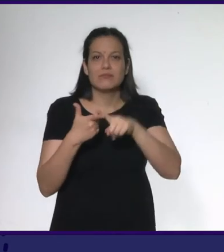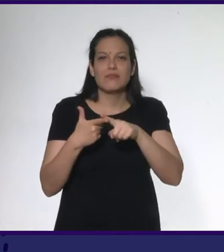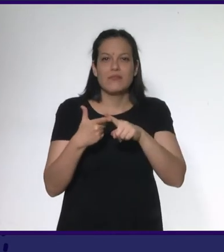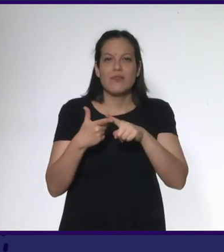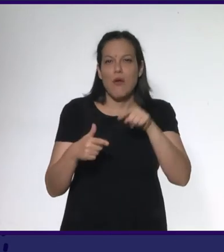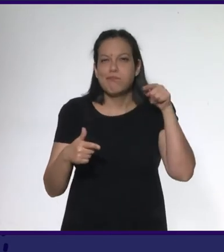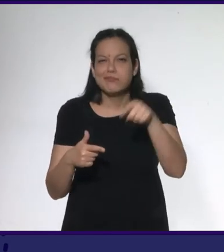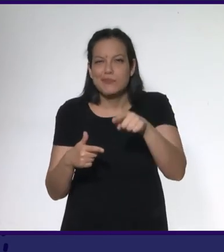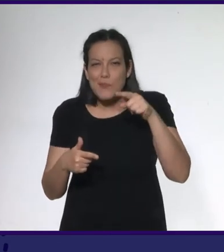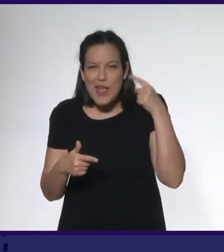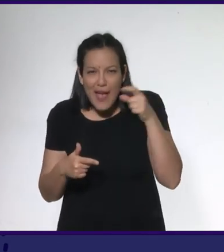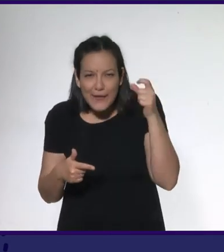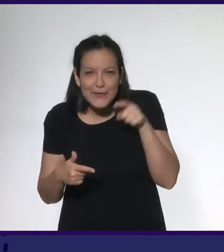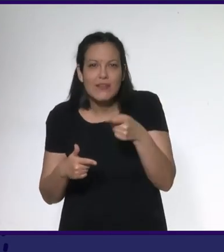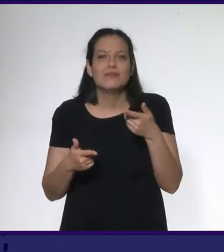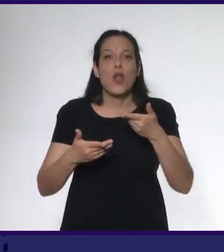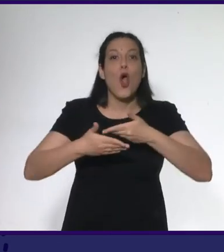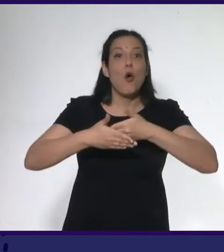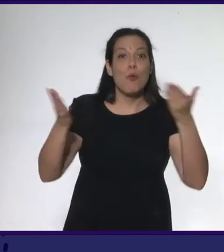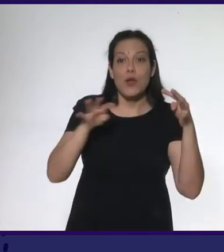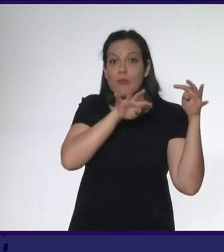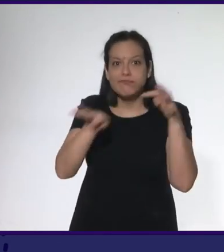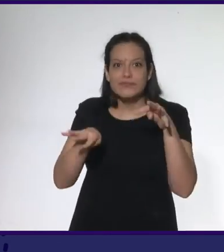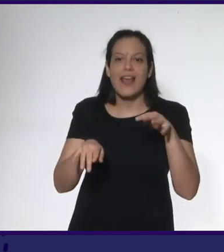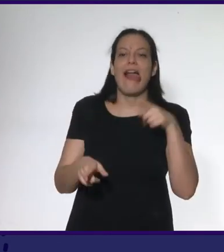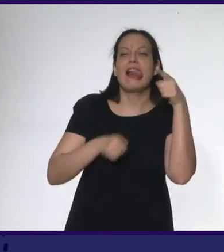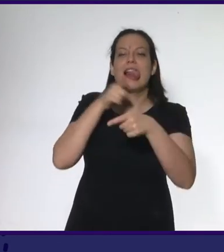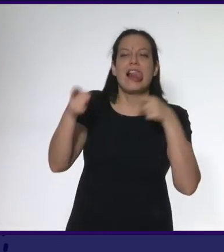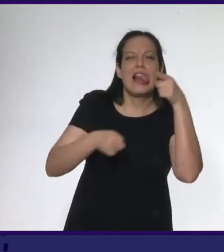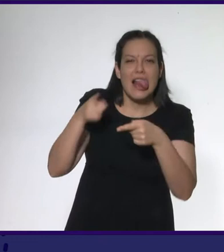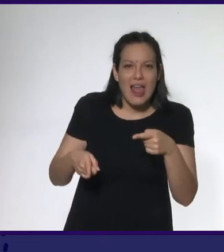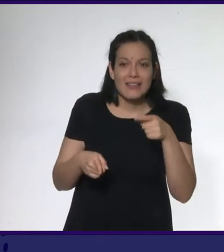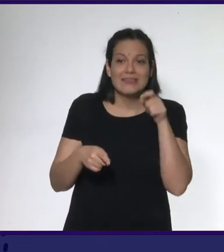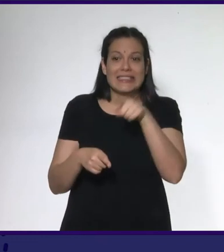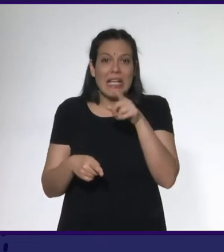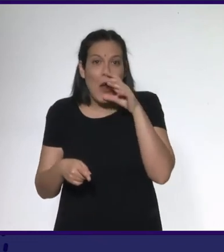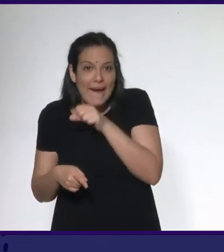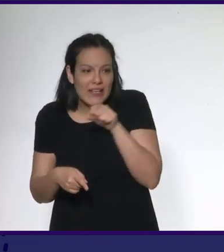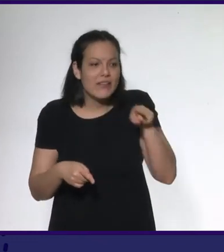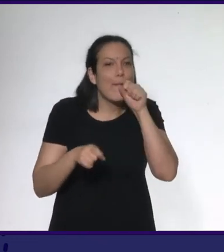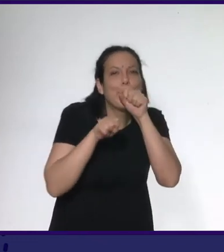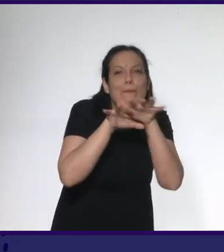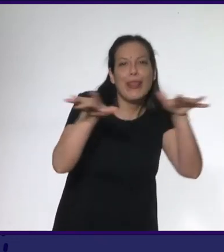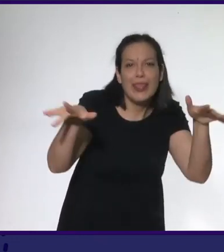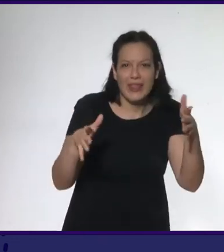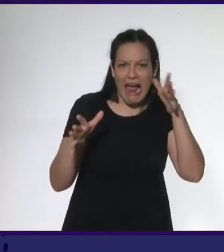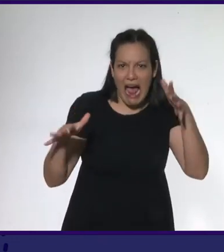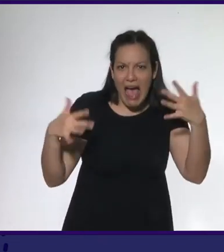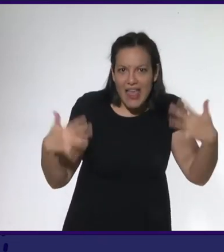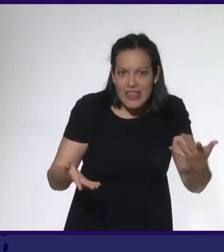autoestima, humillación en público y en privado, revelar información íntima,